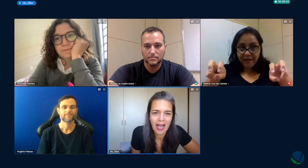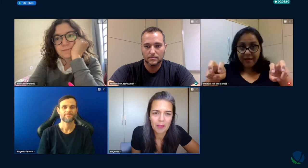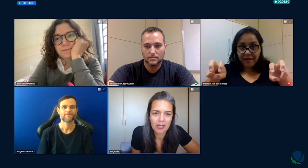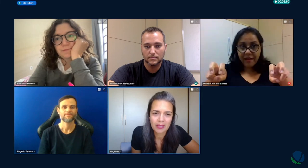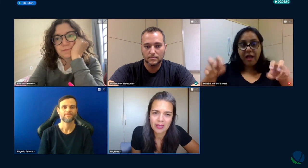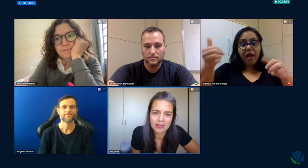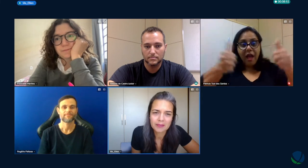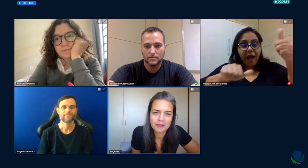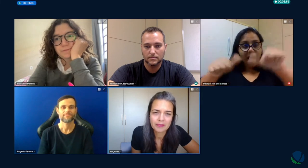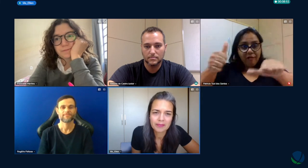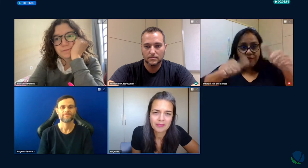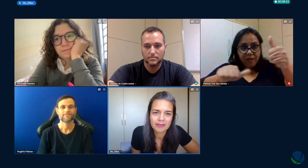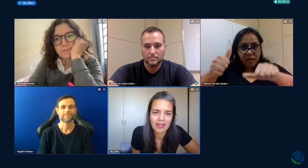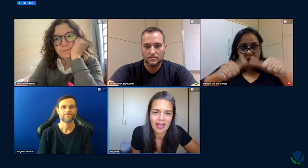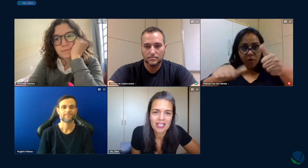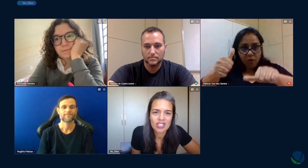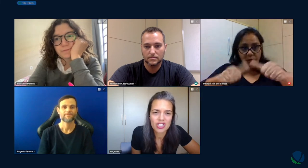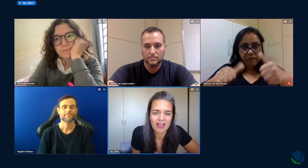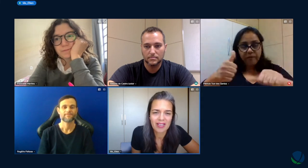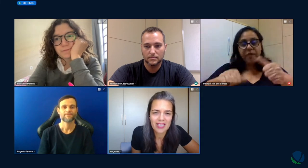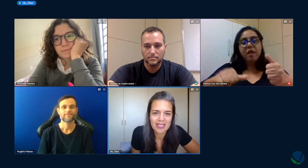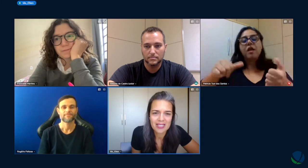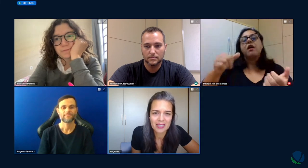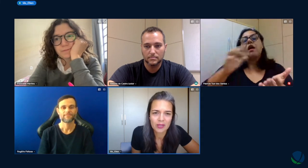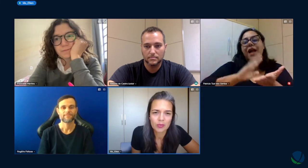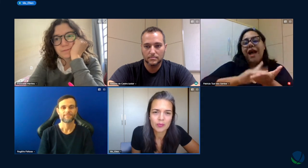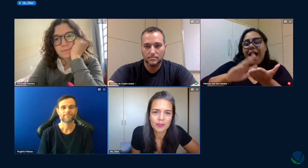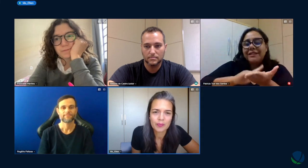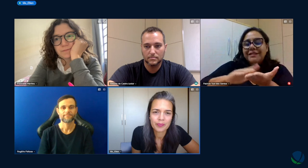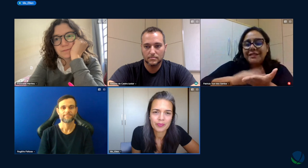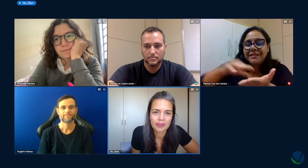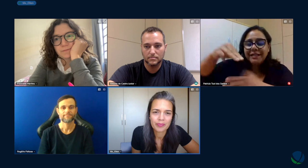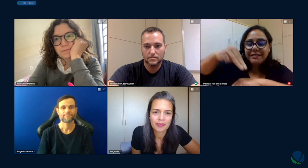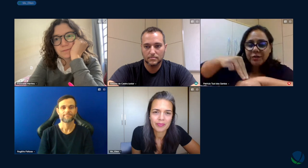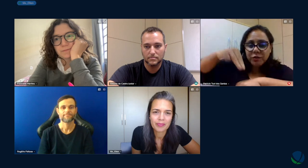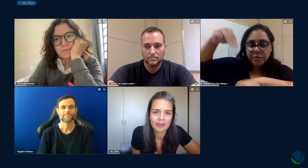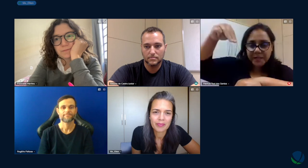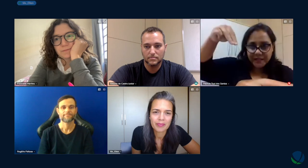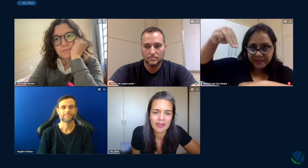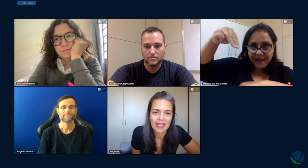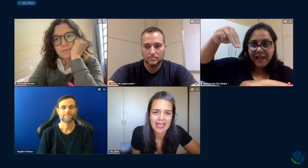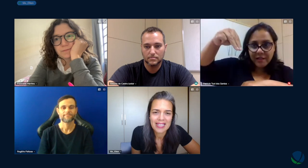Hoje, a banca de avaliação